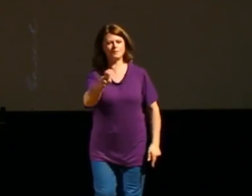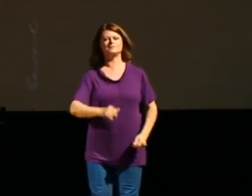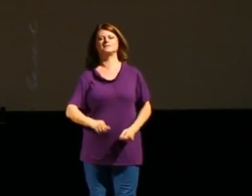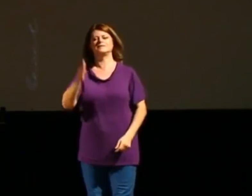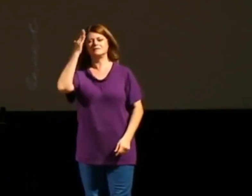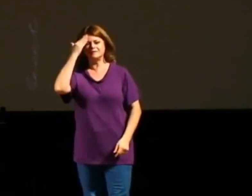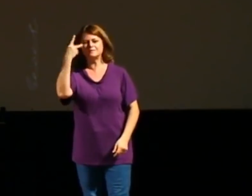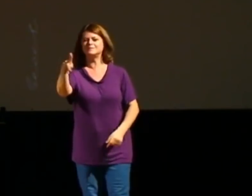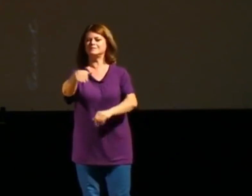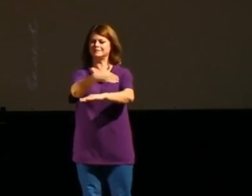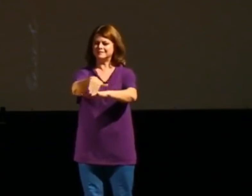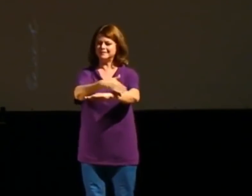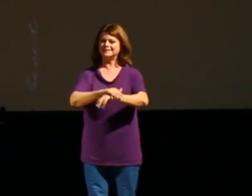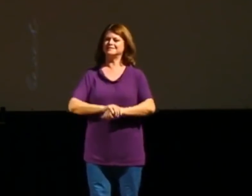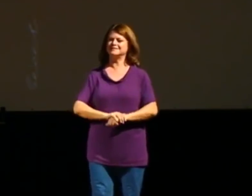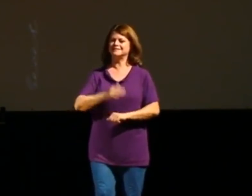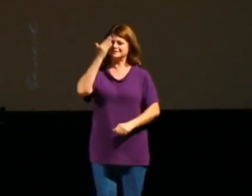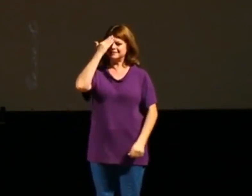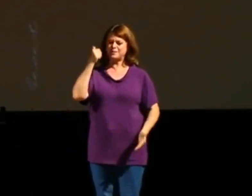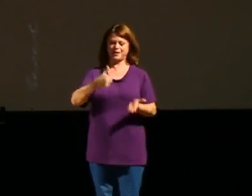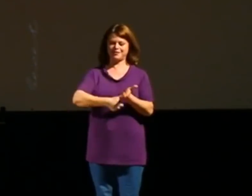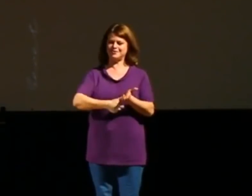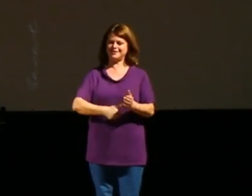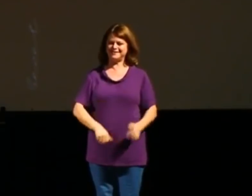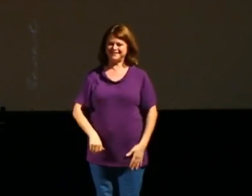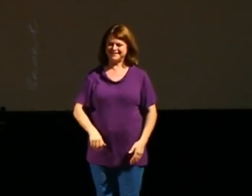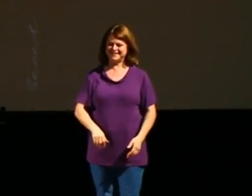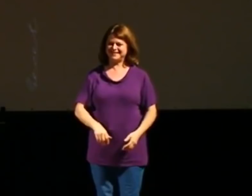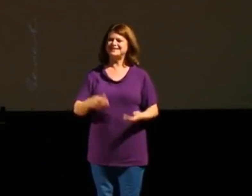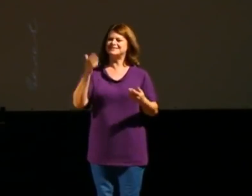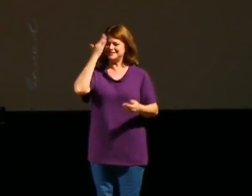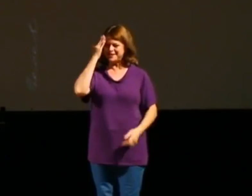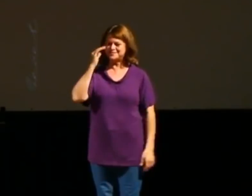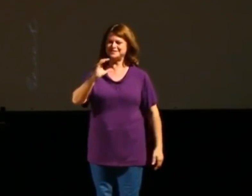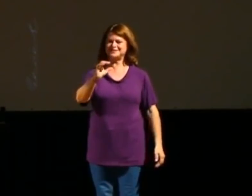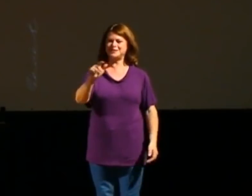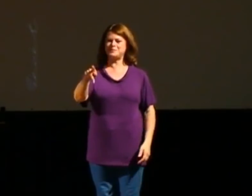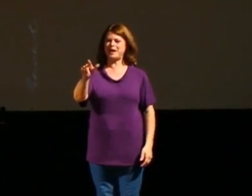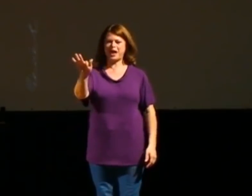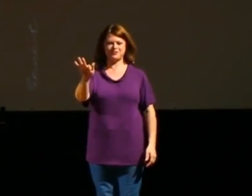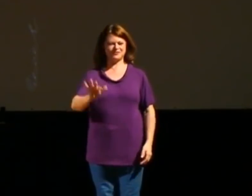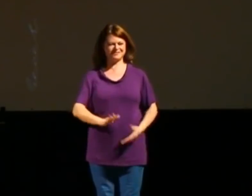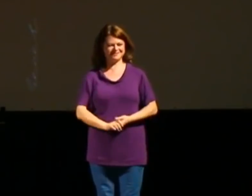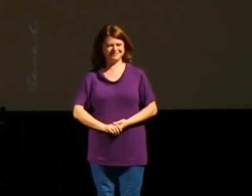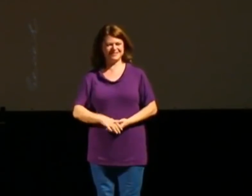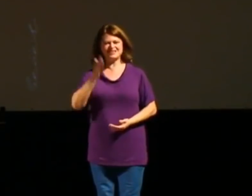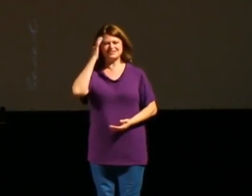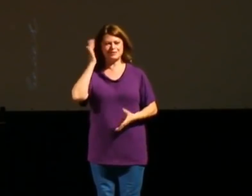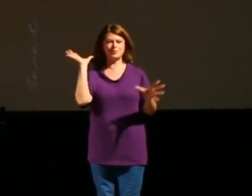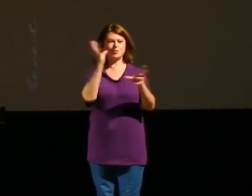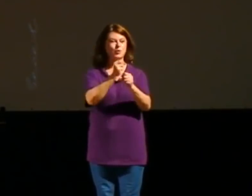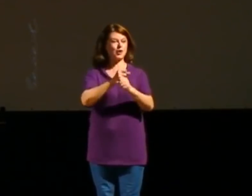endereço, ele sabe o teu CPF, ele sabe quanto você tem na conta ou quanto você não tem na conta. Ele sabe